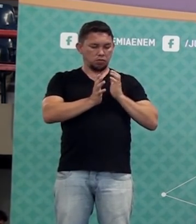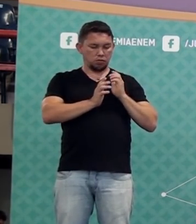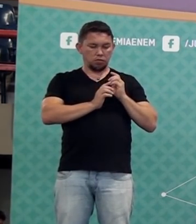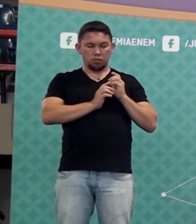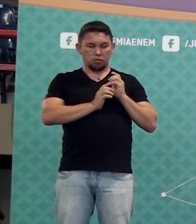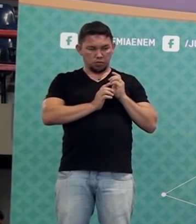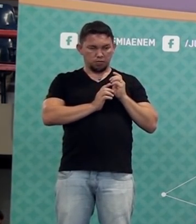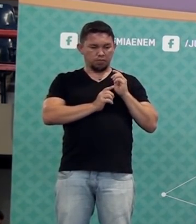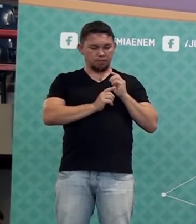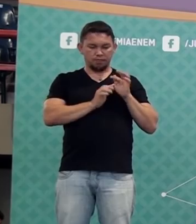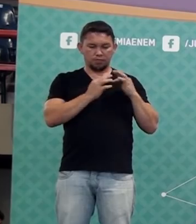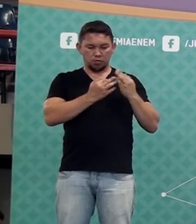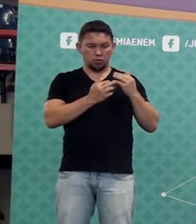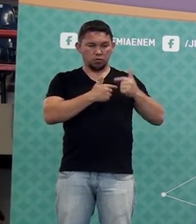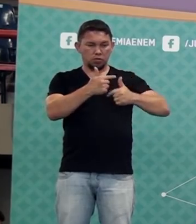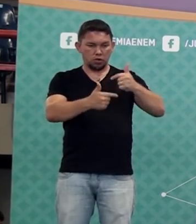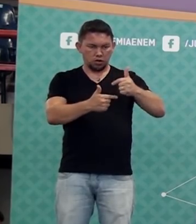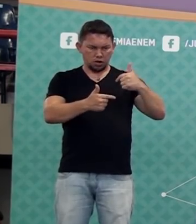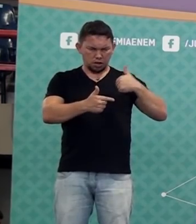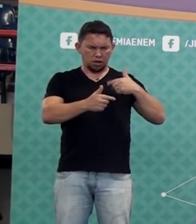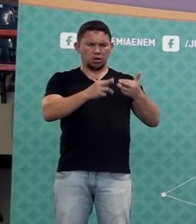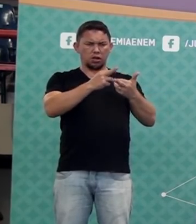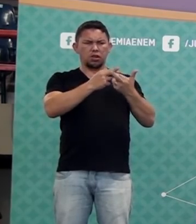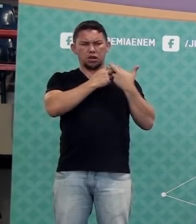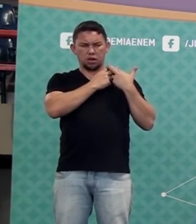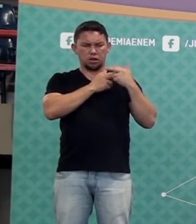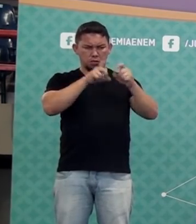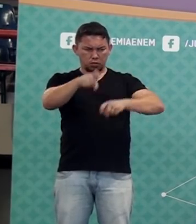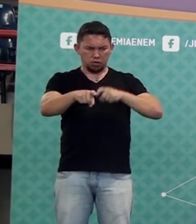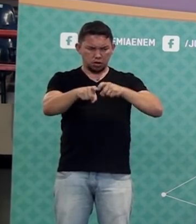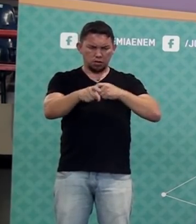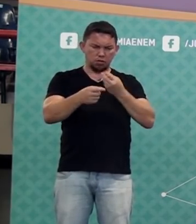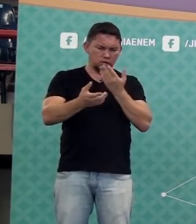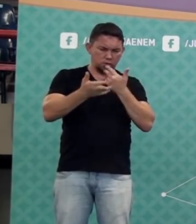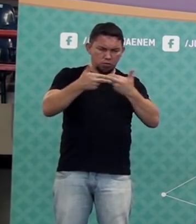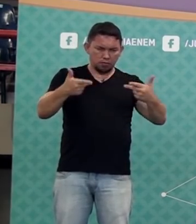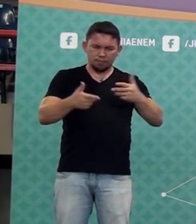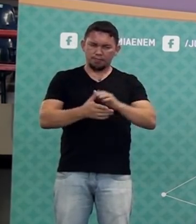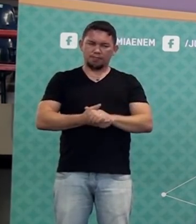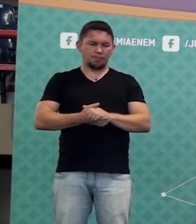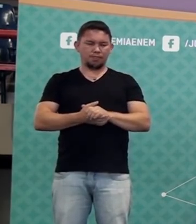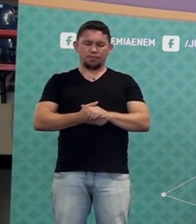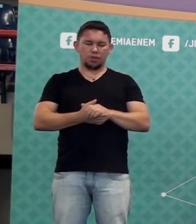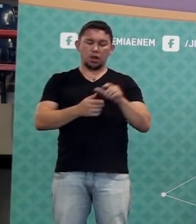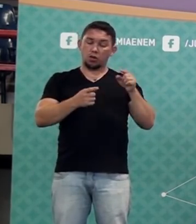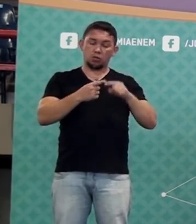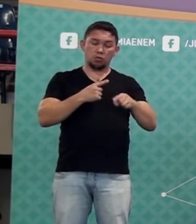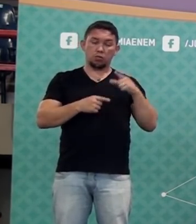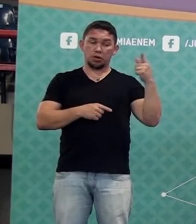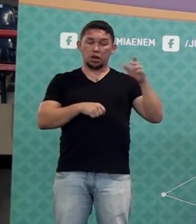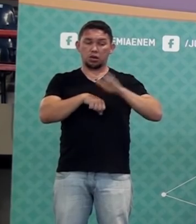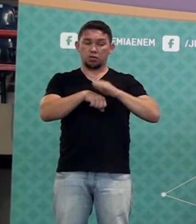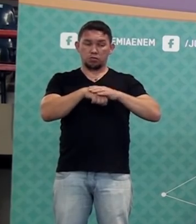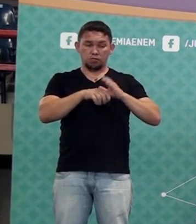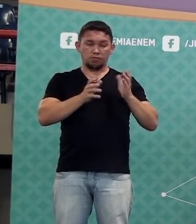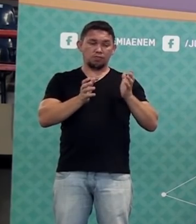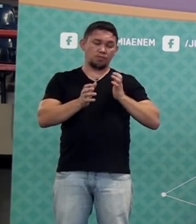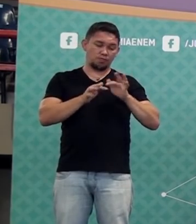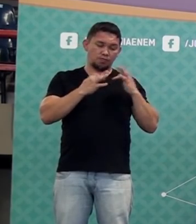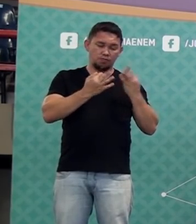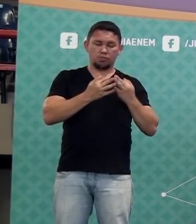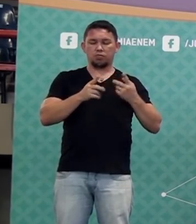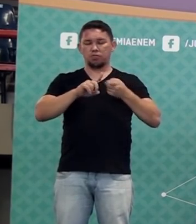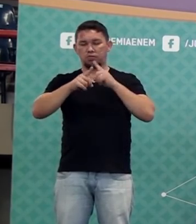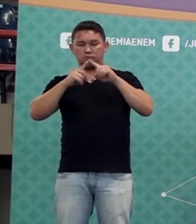alimentos. Não. Os belatores tinham a responsabilidade de guerrear. Eram os nobres, tinham responsabilidades bélicas. Item E,